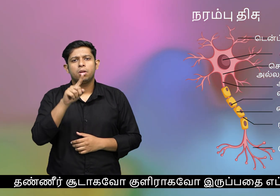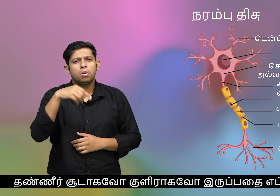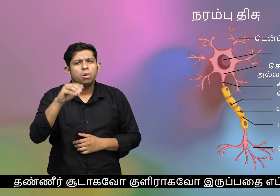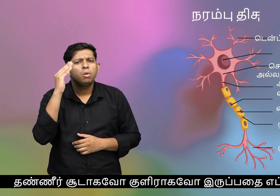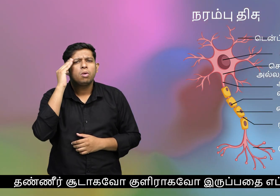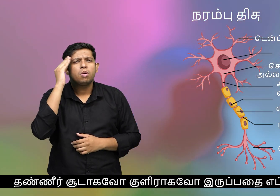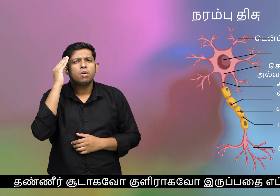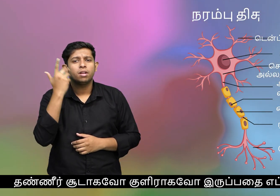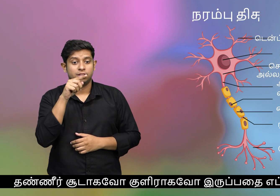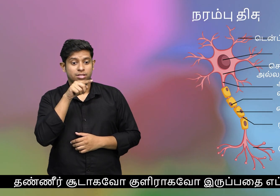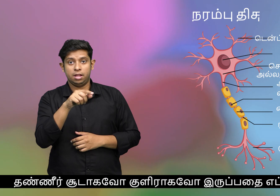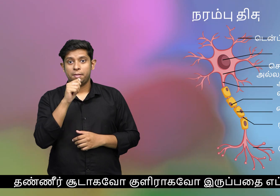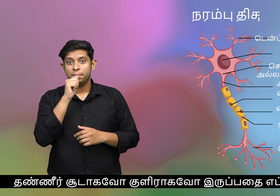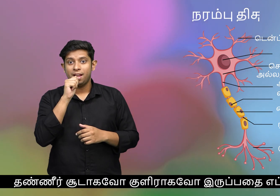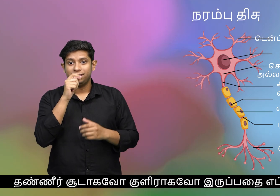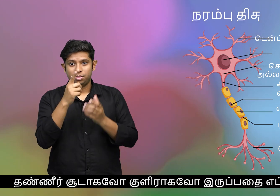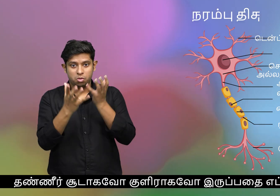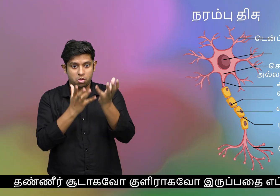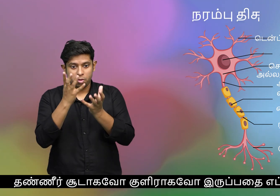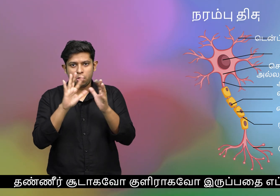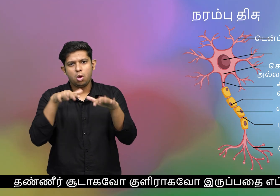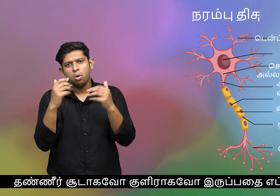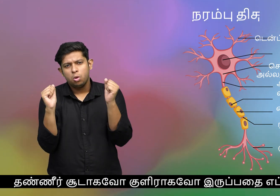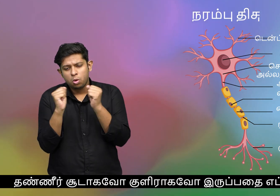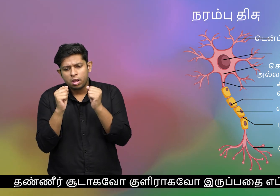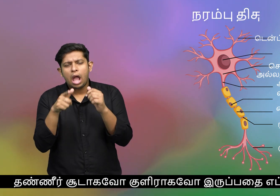தண்ணீர் சூடாகவோ குளிராகவோ இருப்பதை எப்படி அறிவீர்கள்?